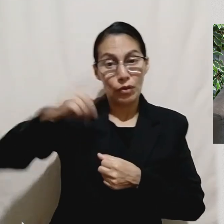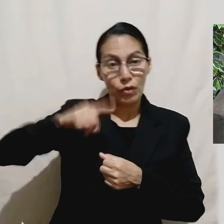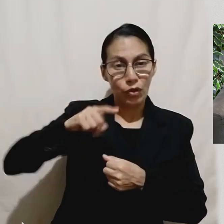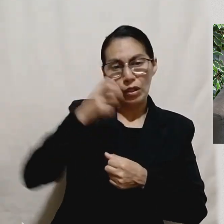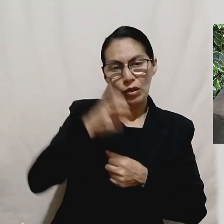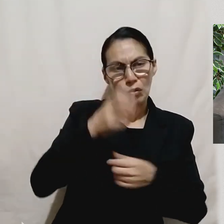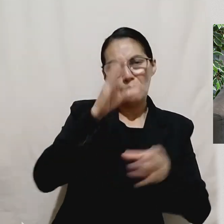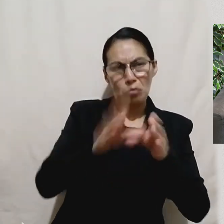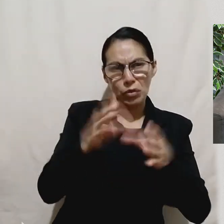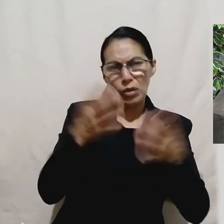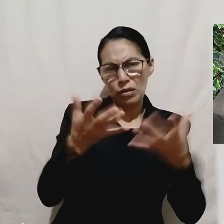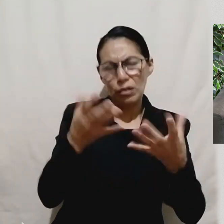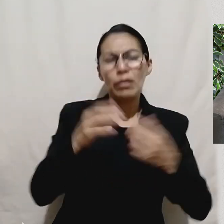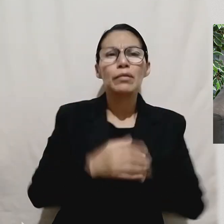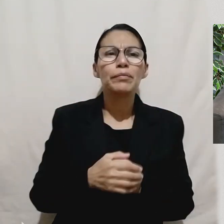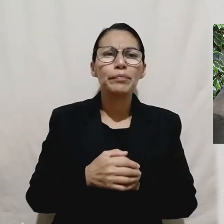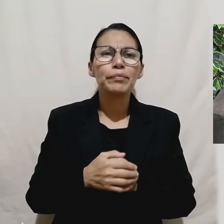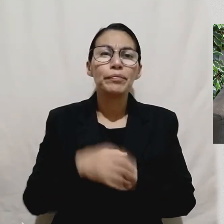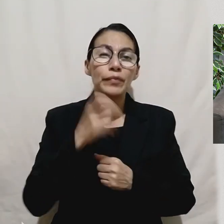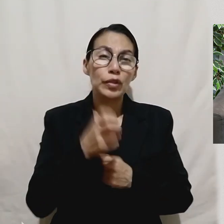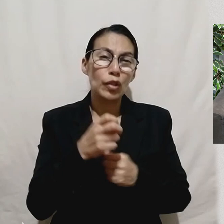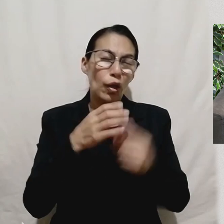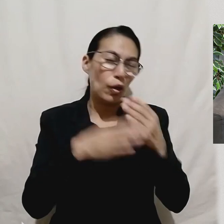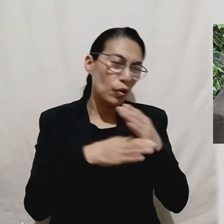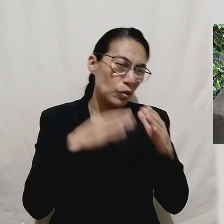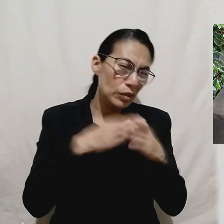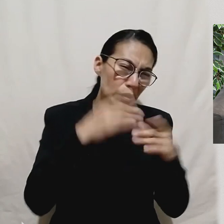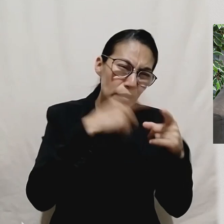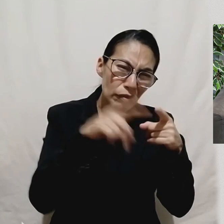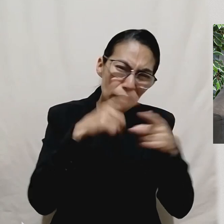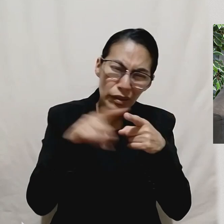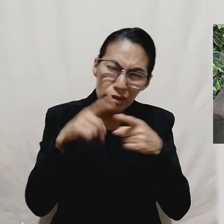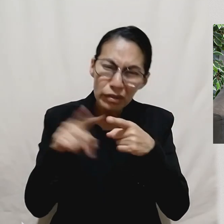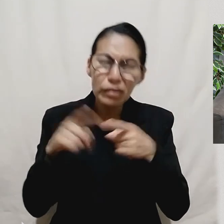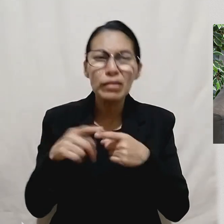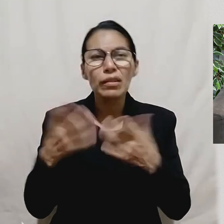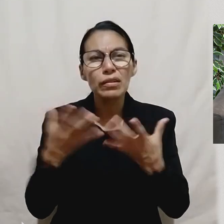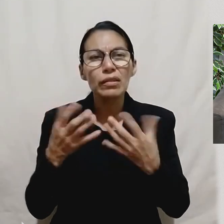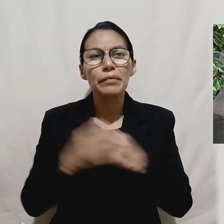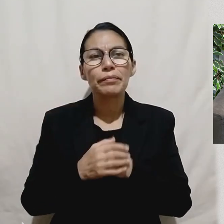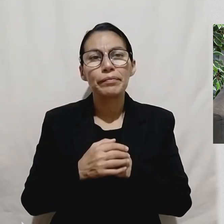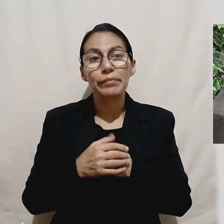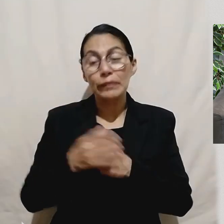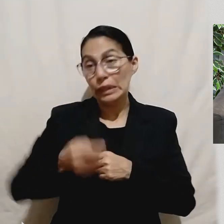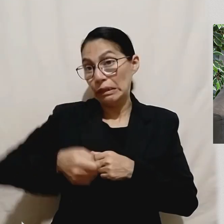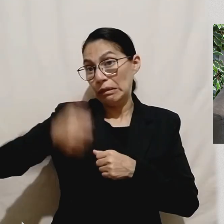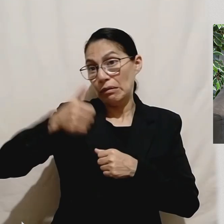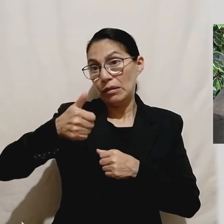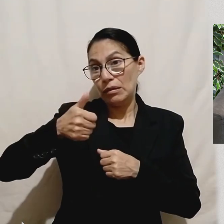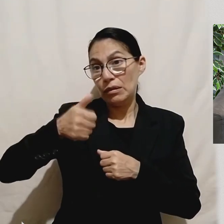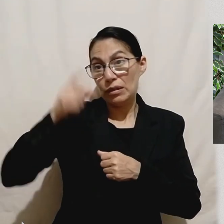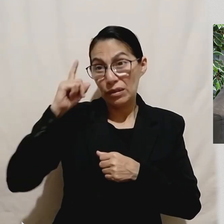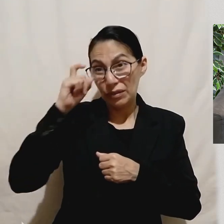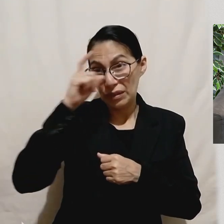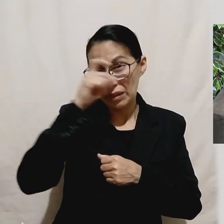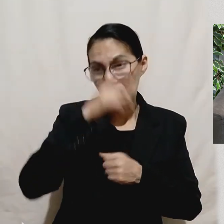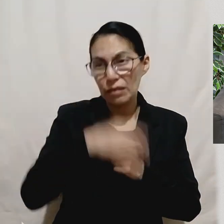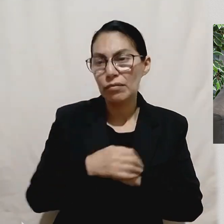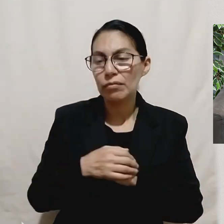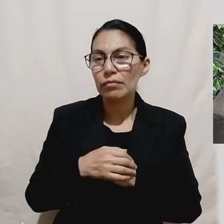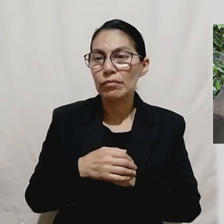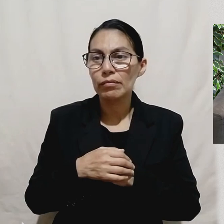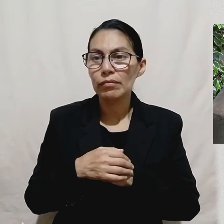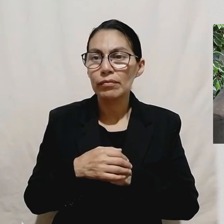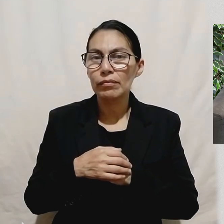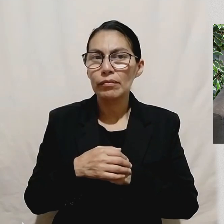no Entonces pasamos por muchísimas cosas como mi primera vez fue un poquito difícil no tanto lo físico porque